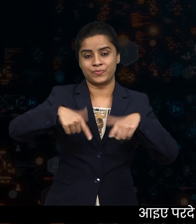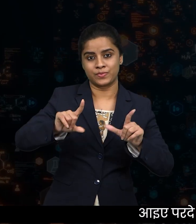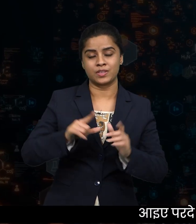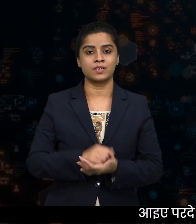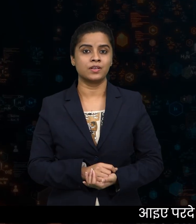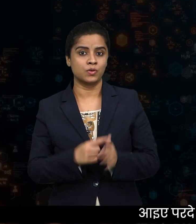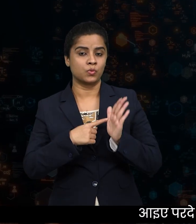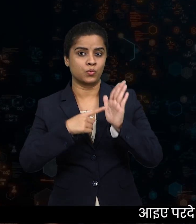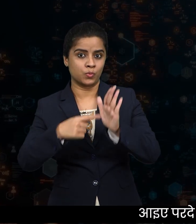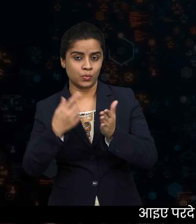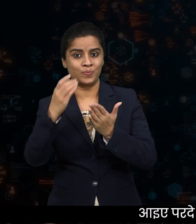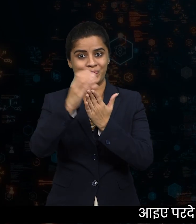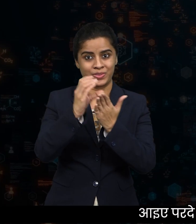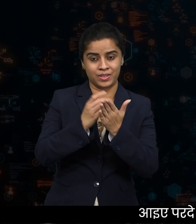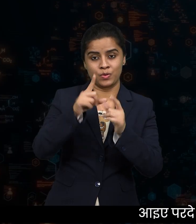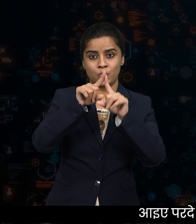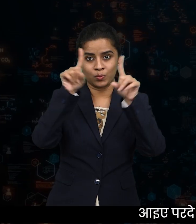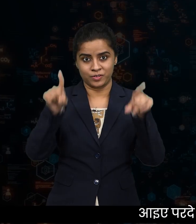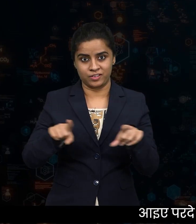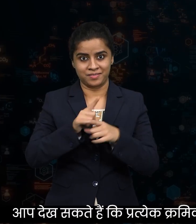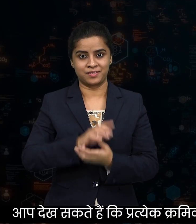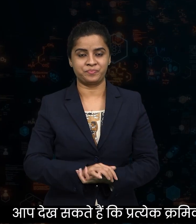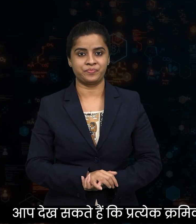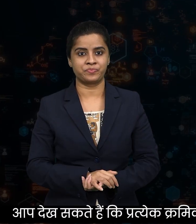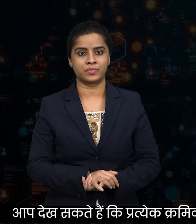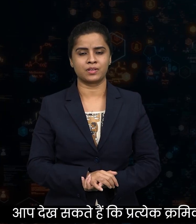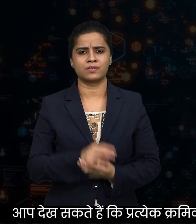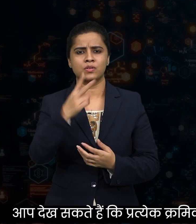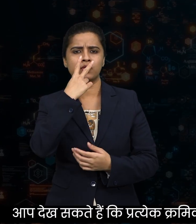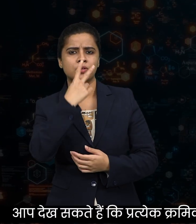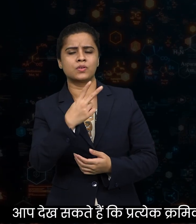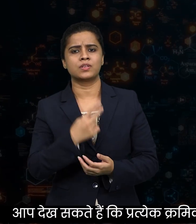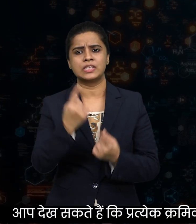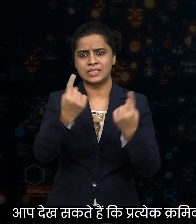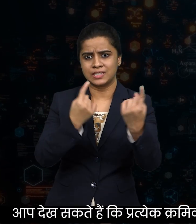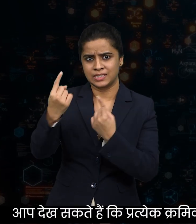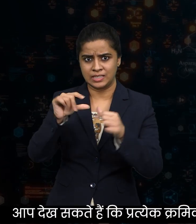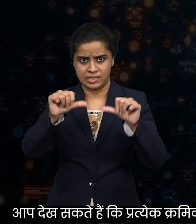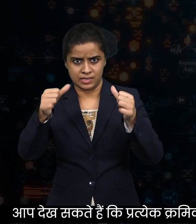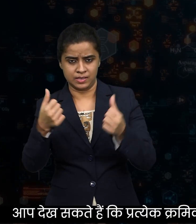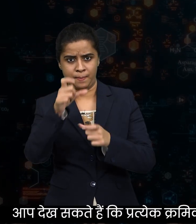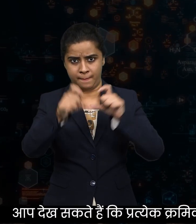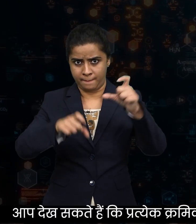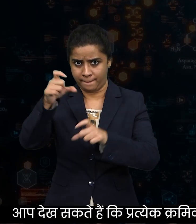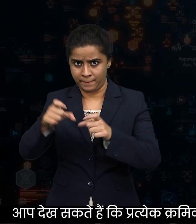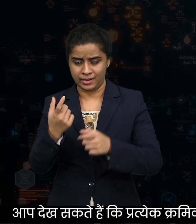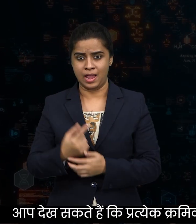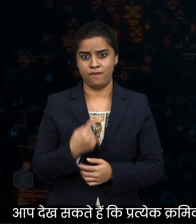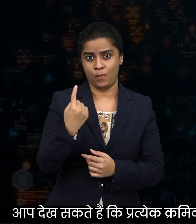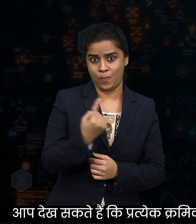पर्दे पर श्रृंखला पर विचार करें। आप देख सकते हैं कि प्रत्येक क्रमिक सदस्य में श्रृंखला